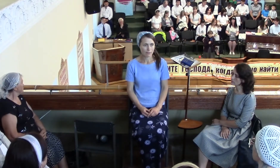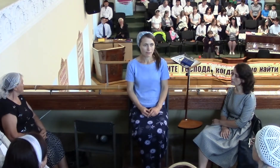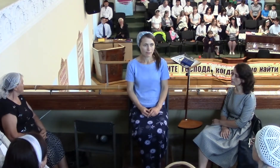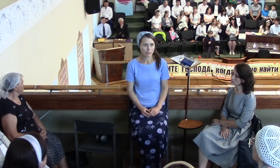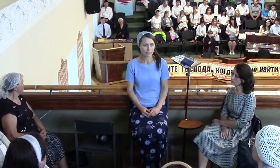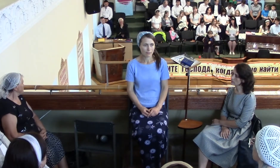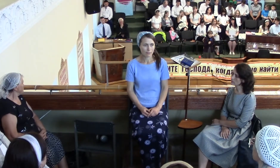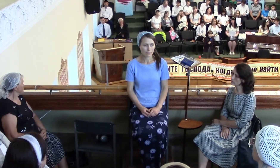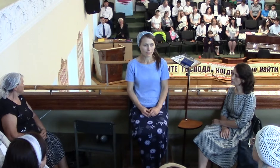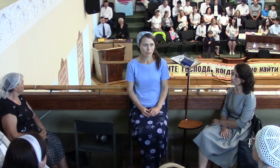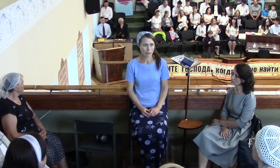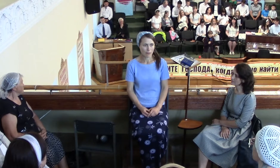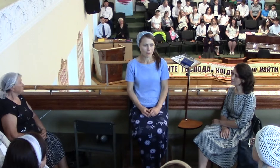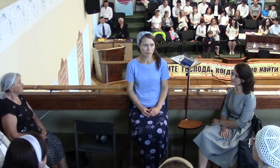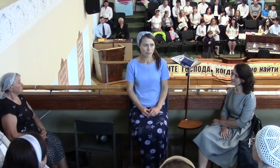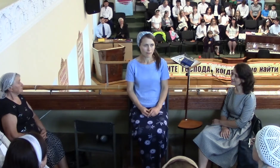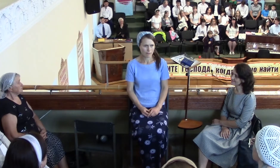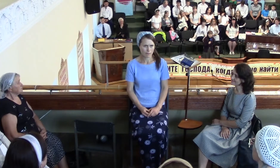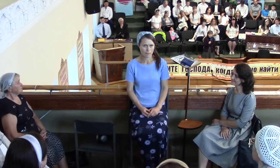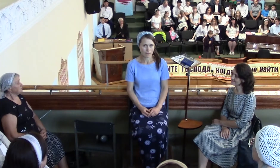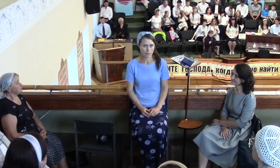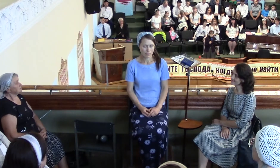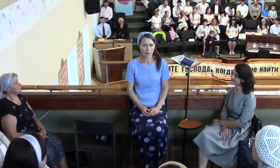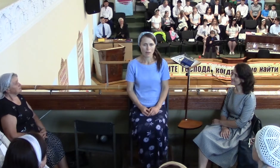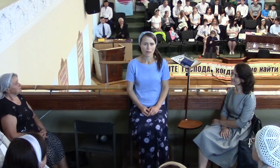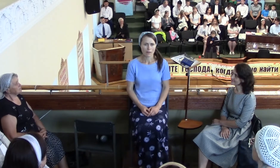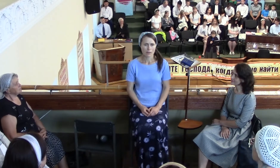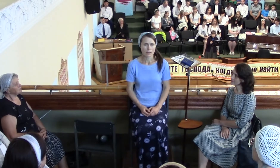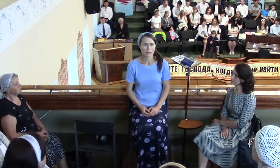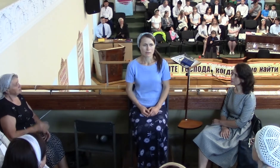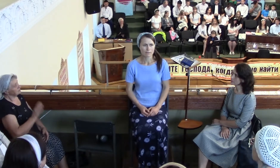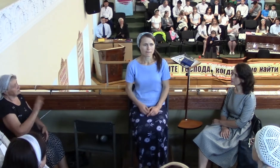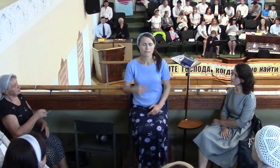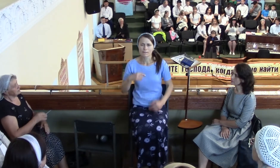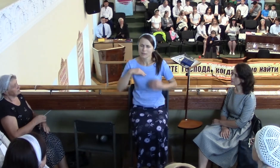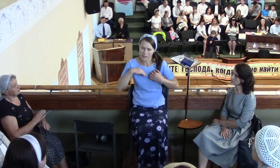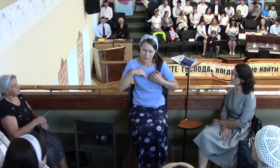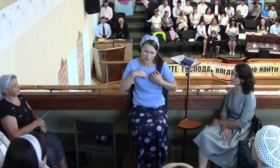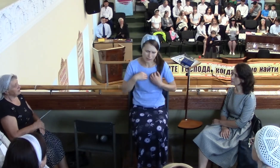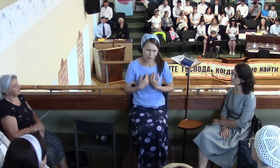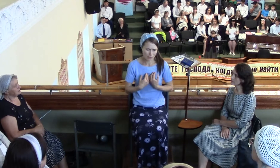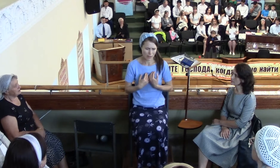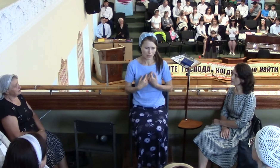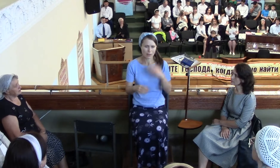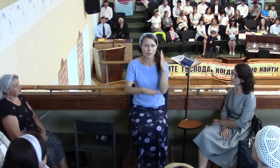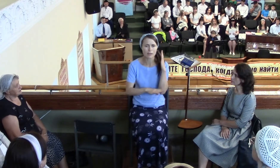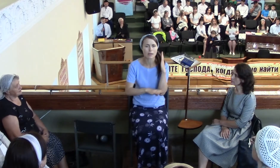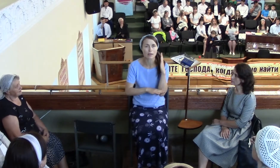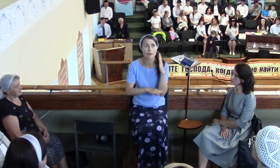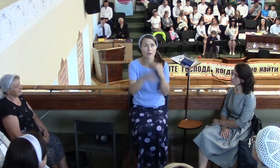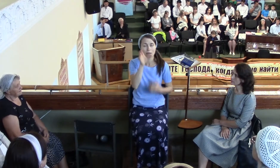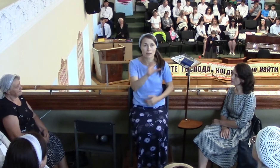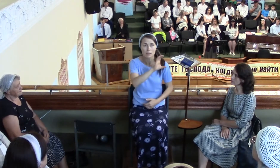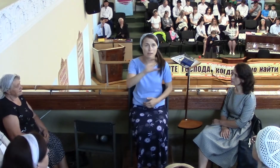стонало дерево креста, и кровь на нем струилась алом.